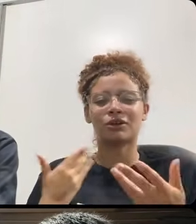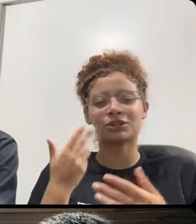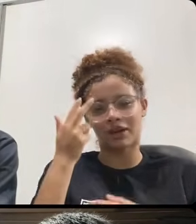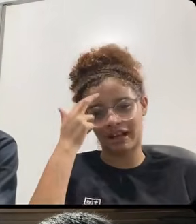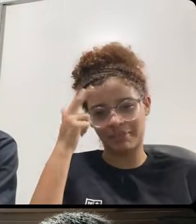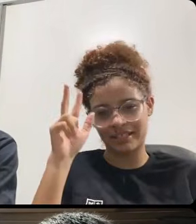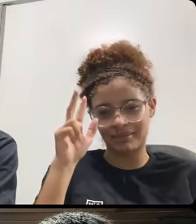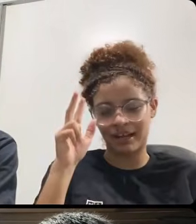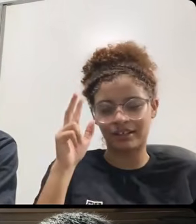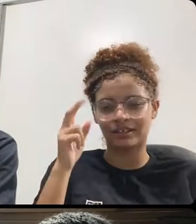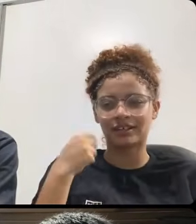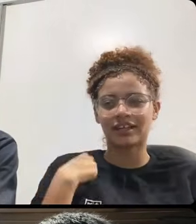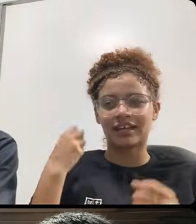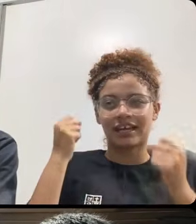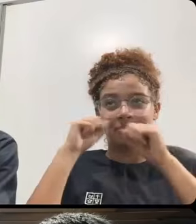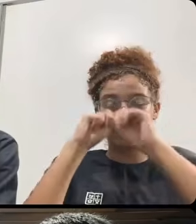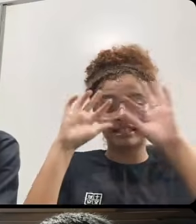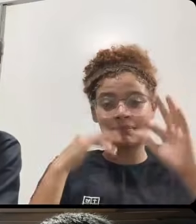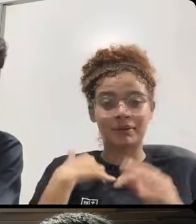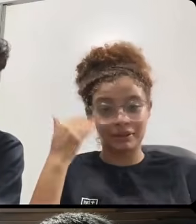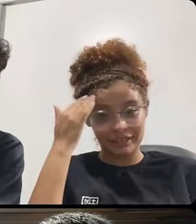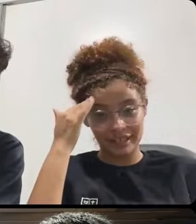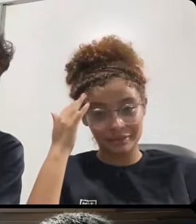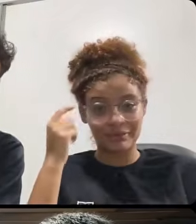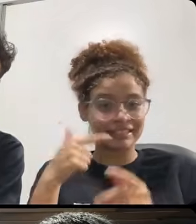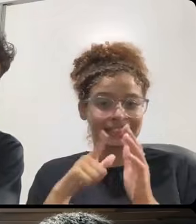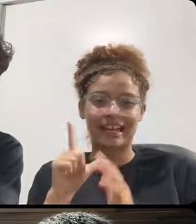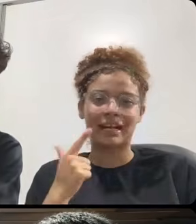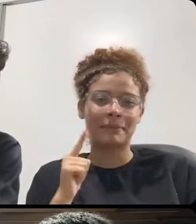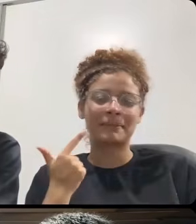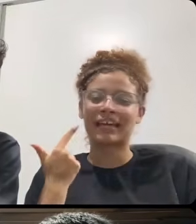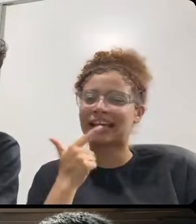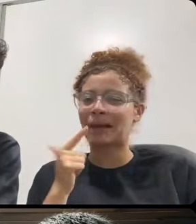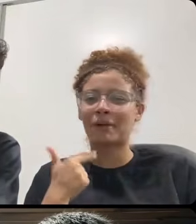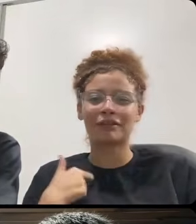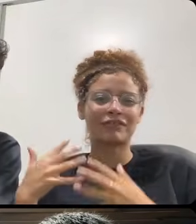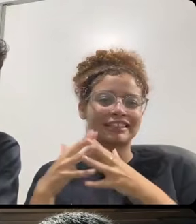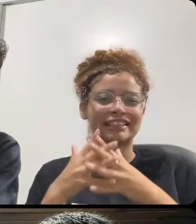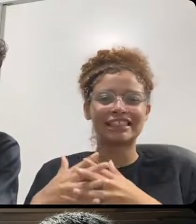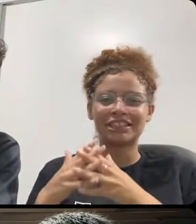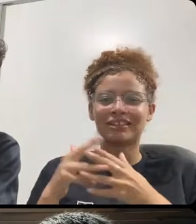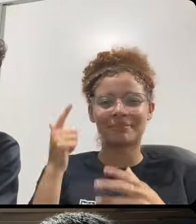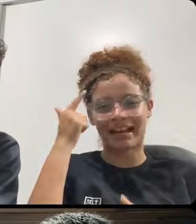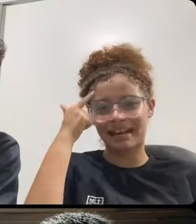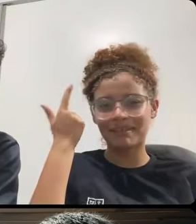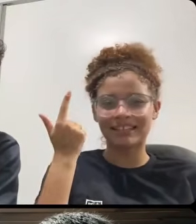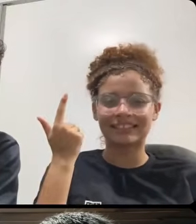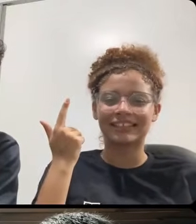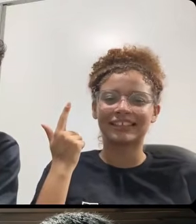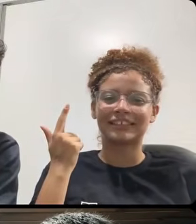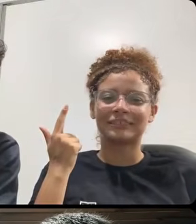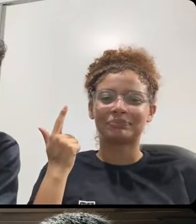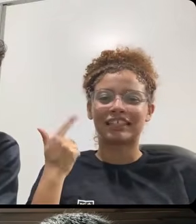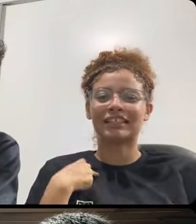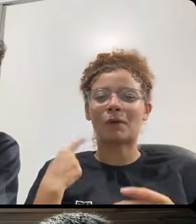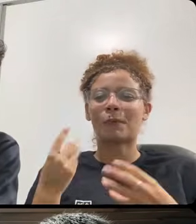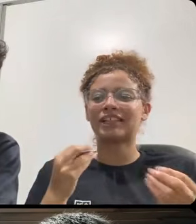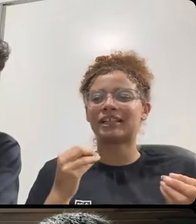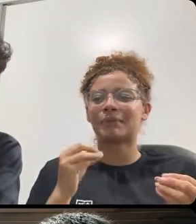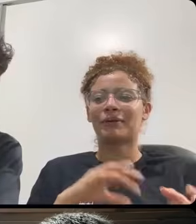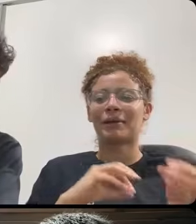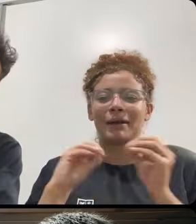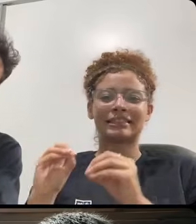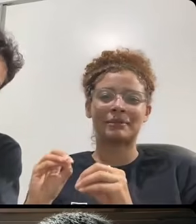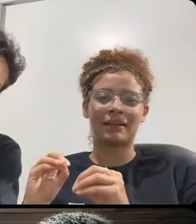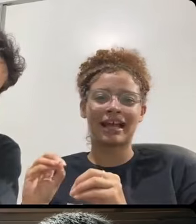mesmo, que hoje com a cabeça mais ampla eu entendo, mas que naquela época não fazia sentido na minha cabeça. Então,